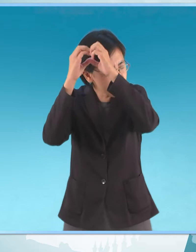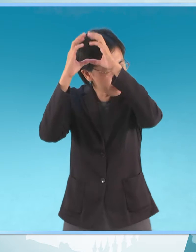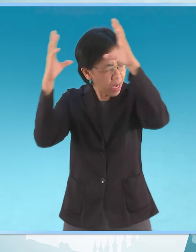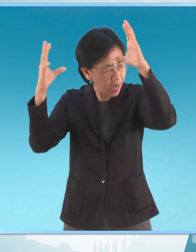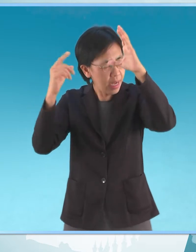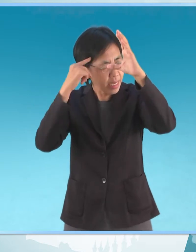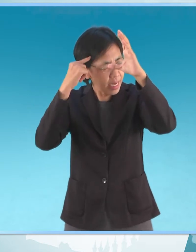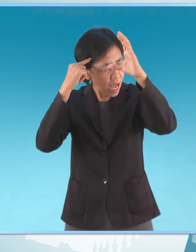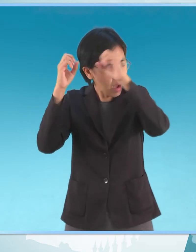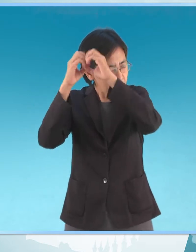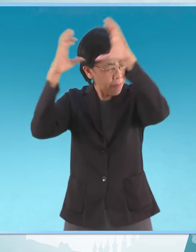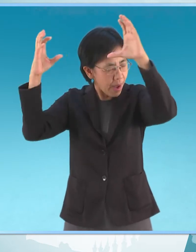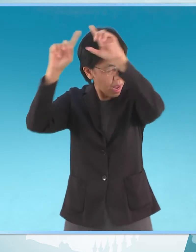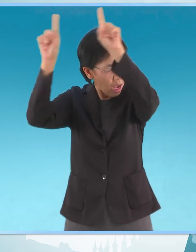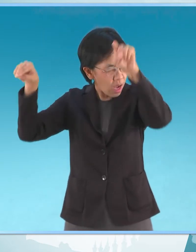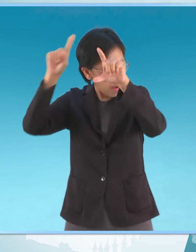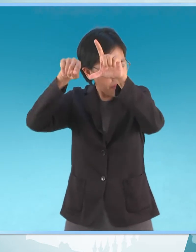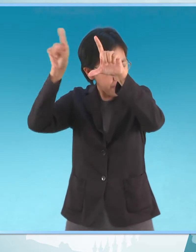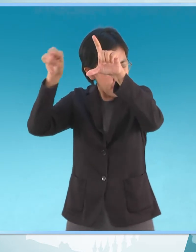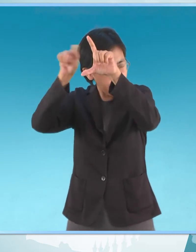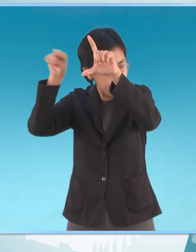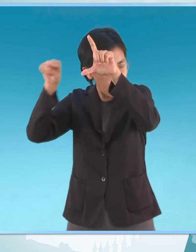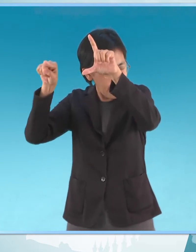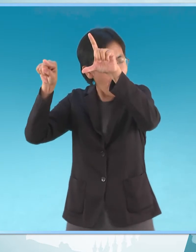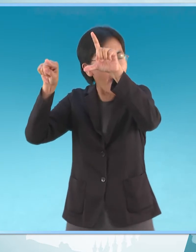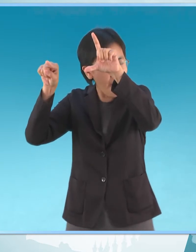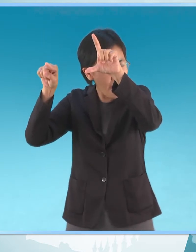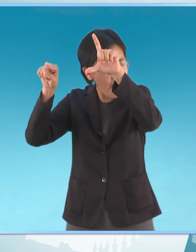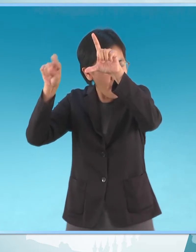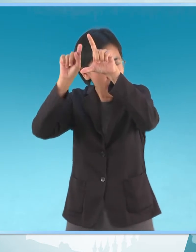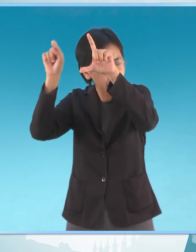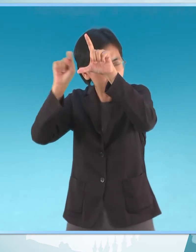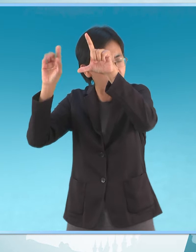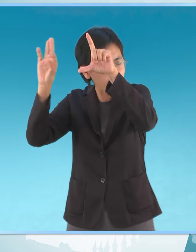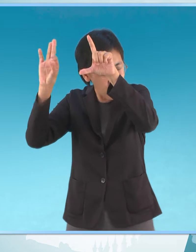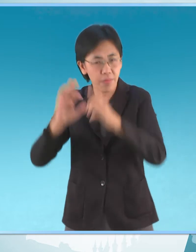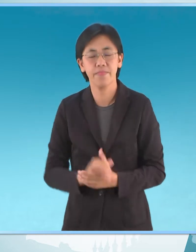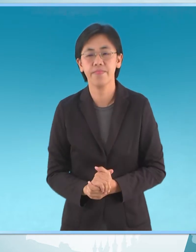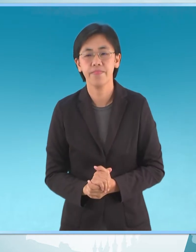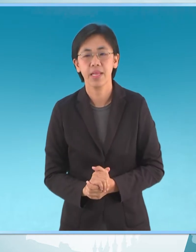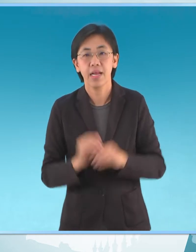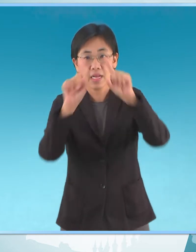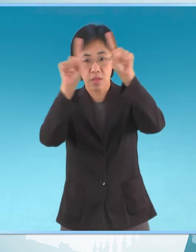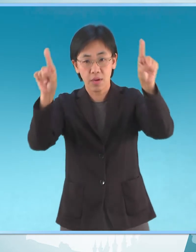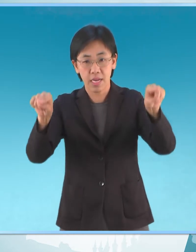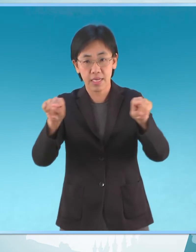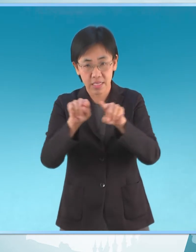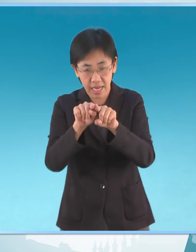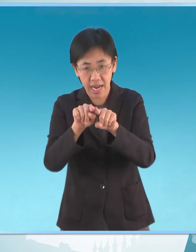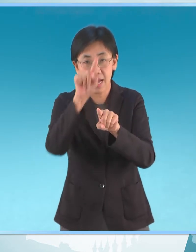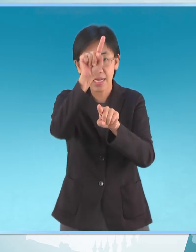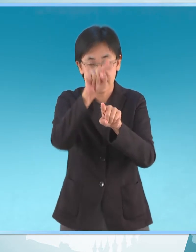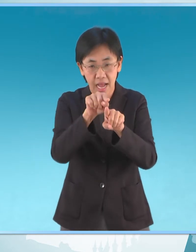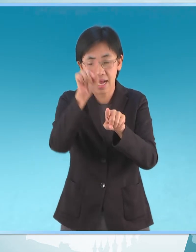แบ่งพื้นที่ออกมาเป็น9ช่องเท่าๆกันโดยแบ่งพื้นที่แบ่งเส้นด้านตั้งกับ